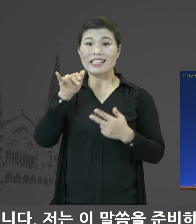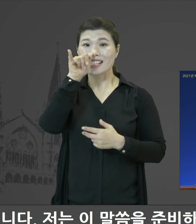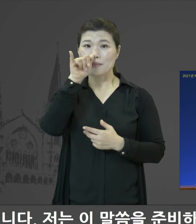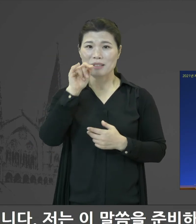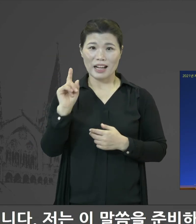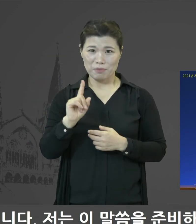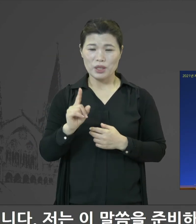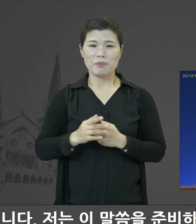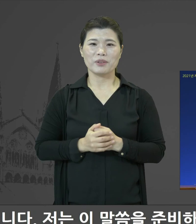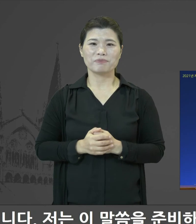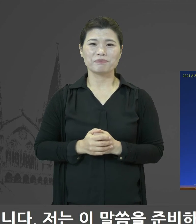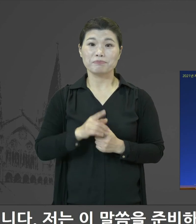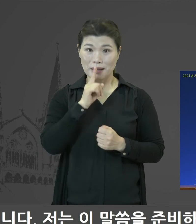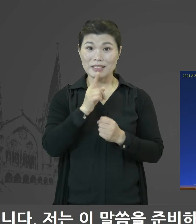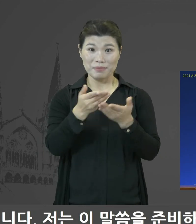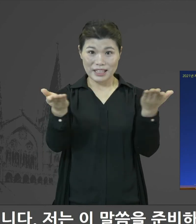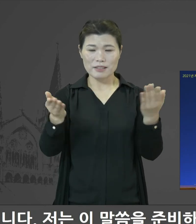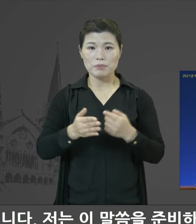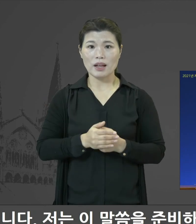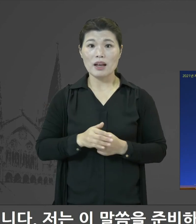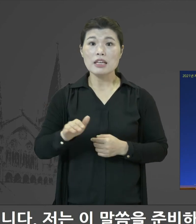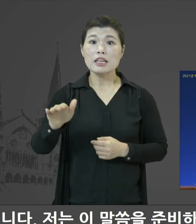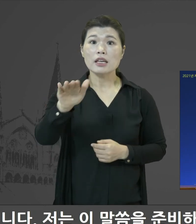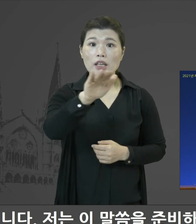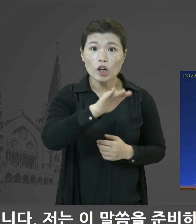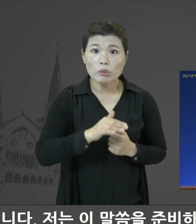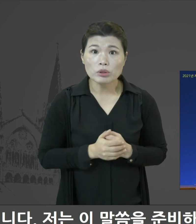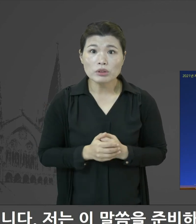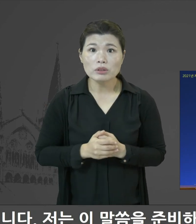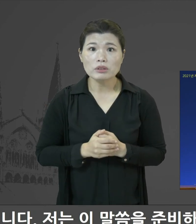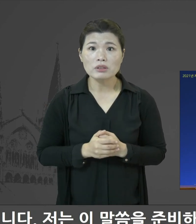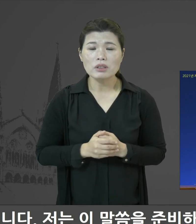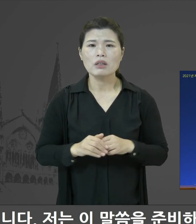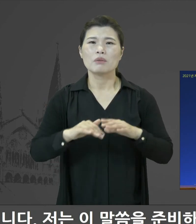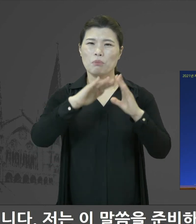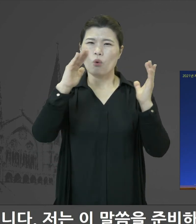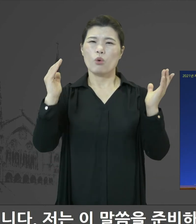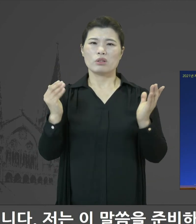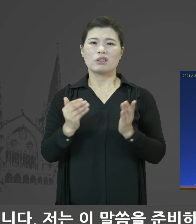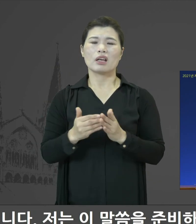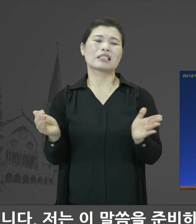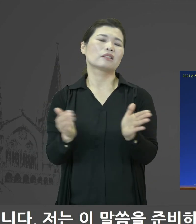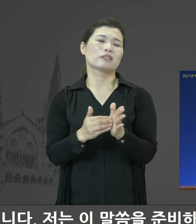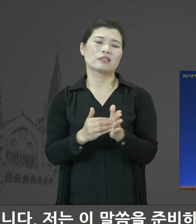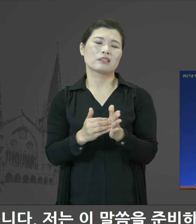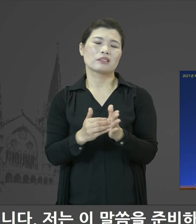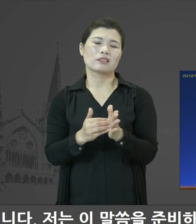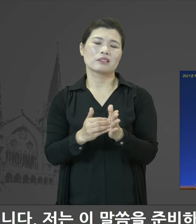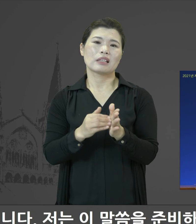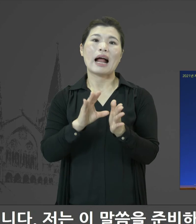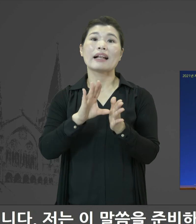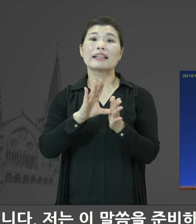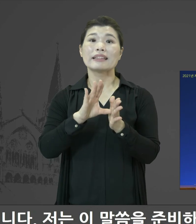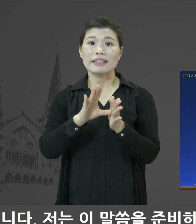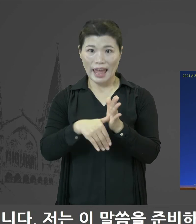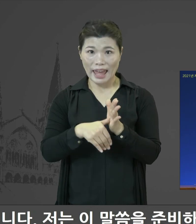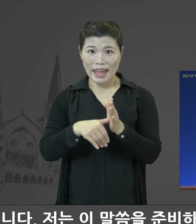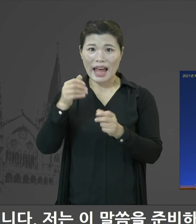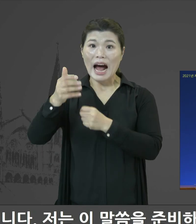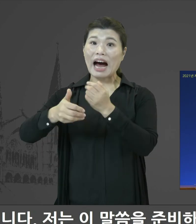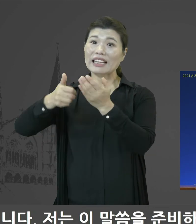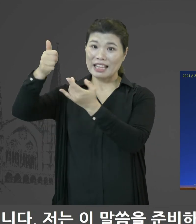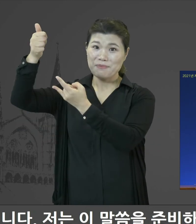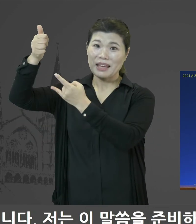여러분하고 나누고 싶습니다. 여러분, 모든 것이 끝났을 때는요, 하나님께 고맙습니다,